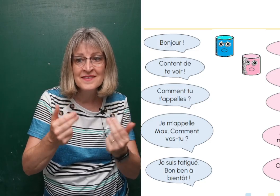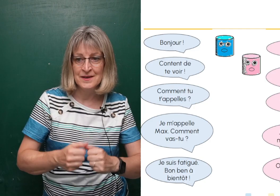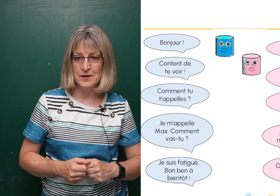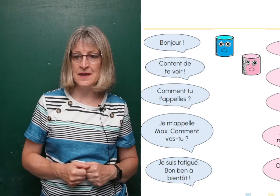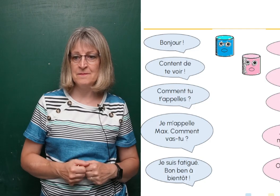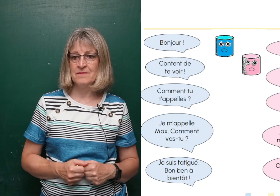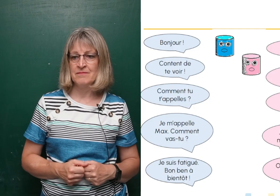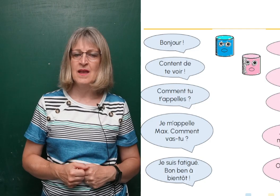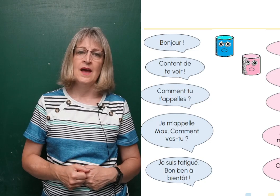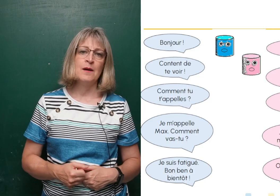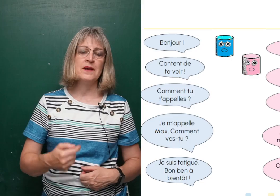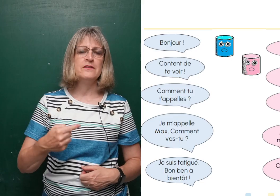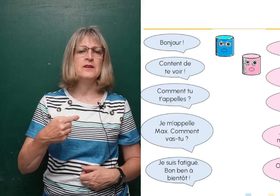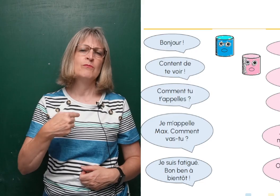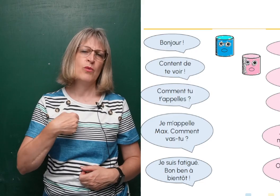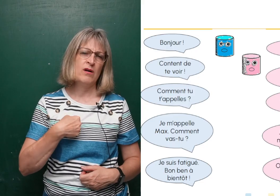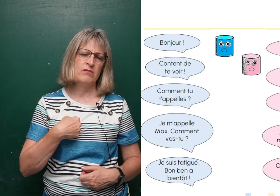Ok. Après, il dit, moi,